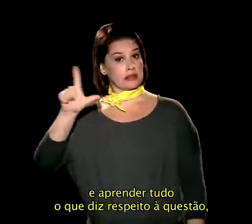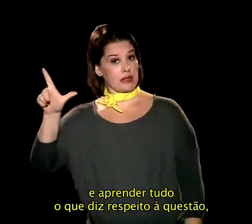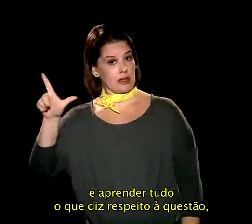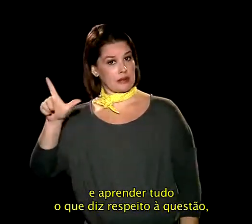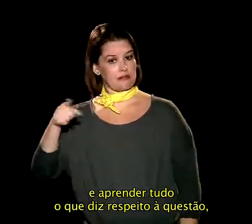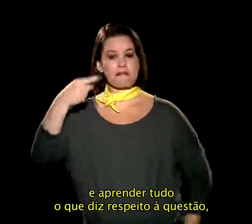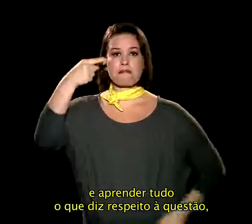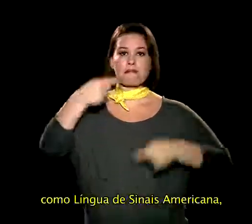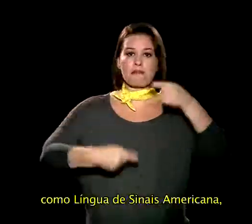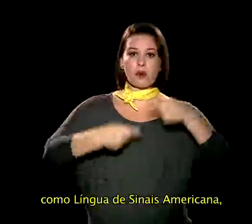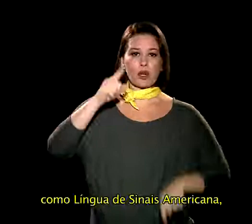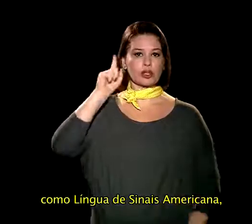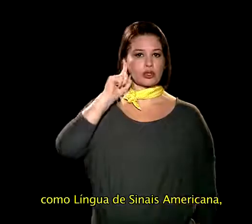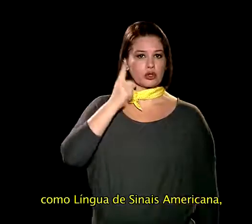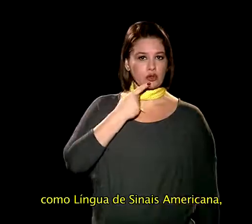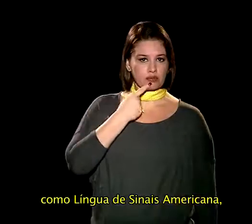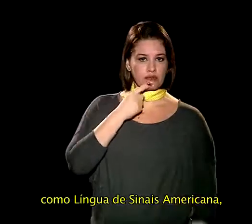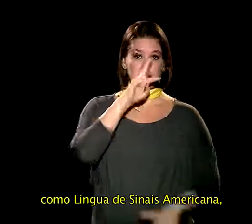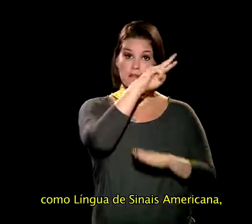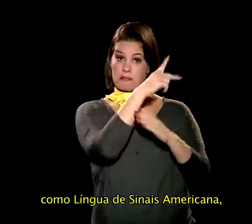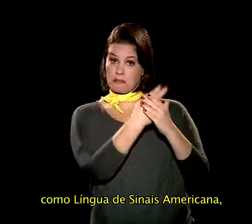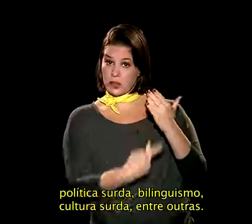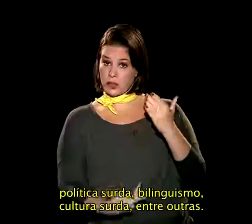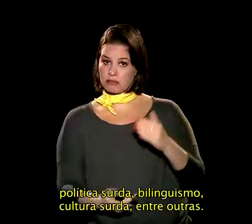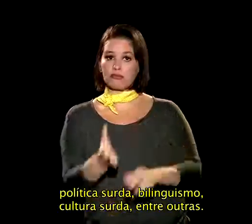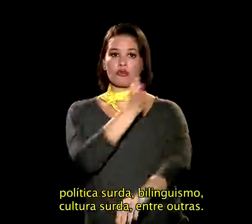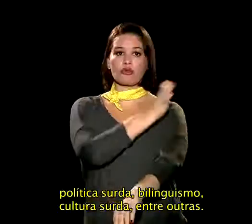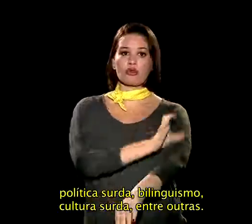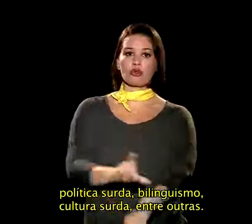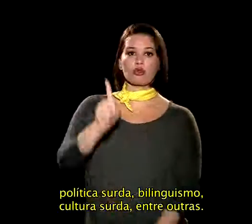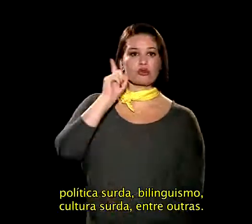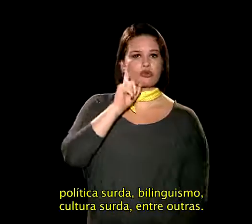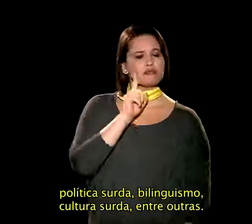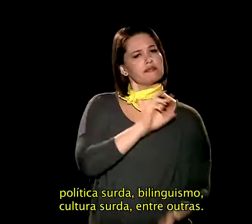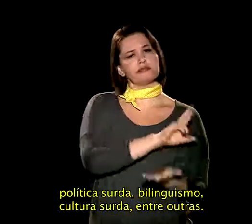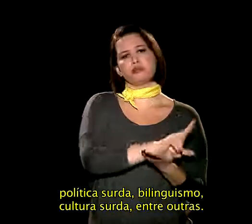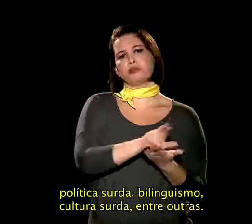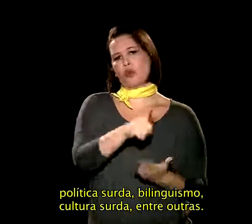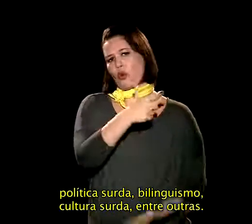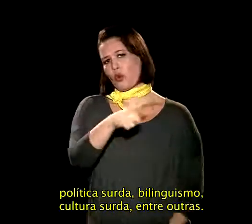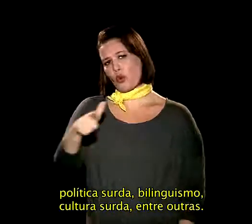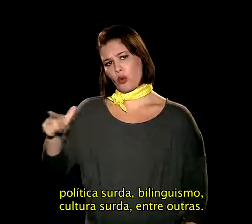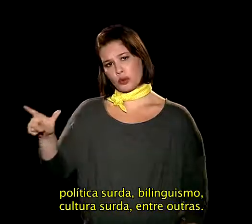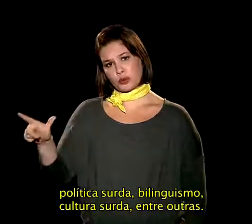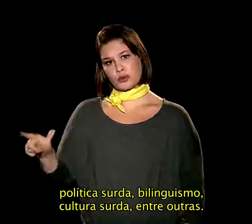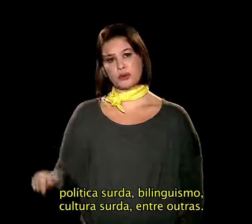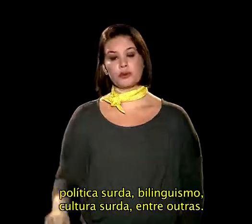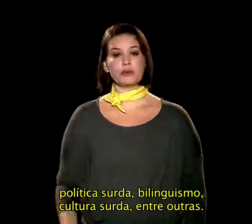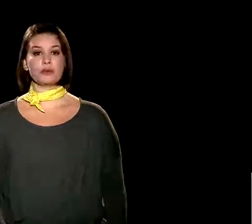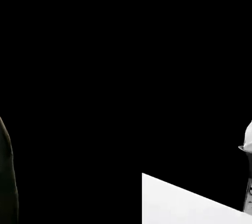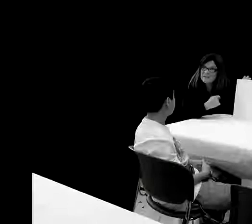à questão, como língua de sinais americana, política surda, bilinguismo, cultura surda, entre outras.